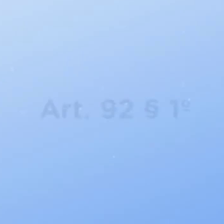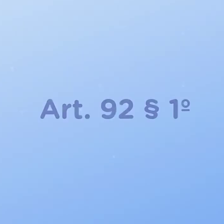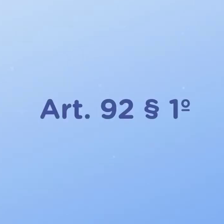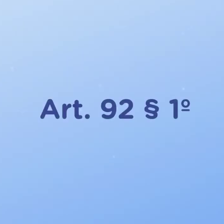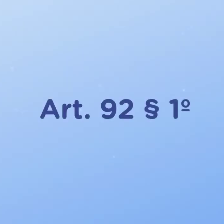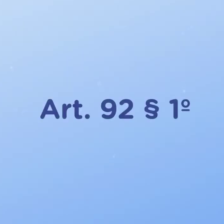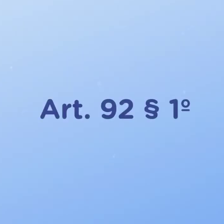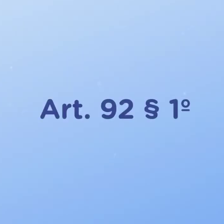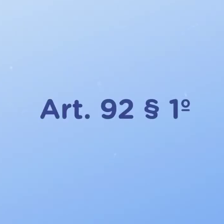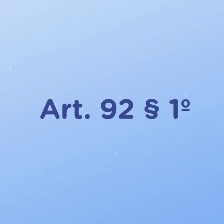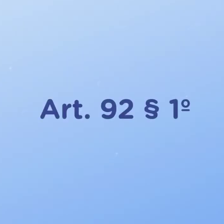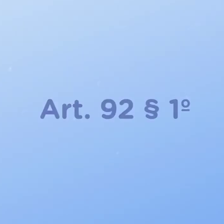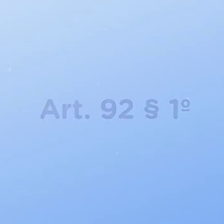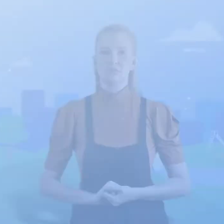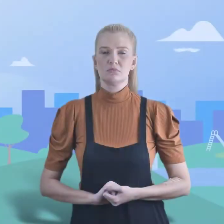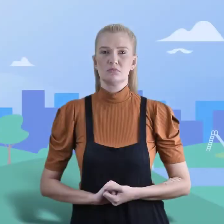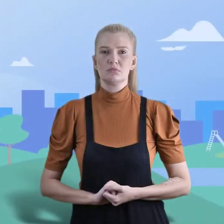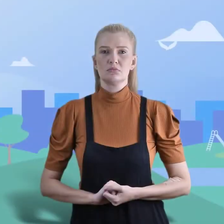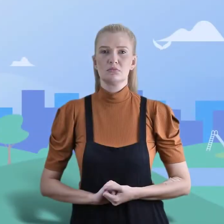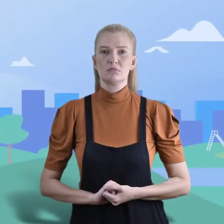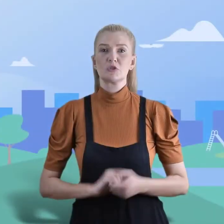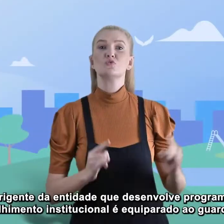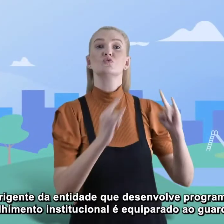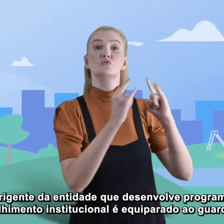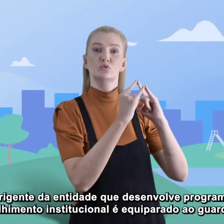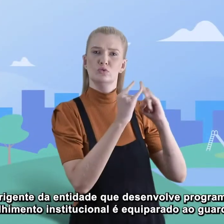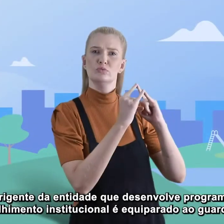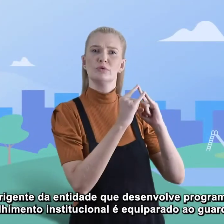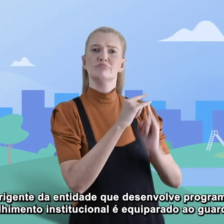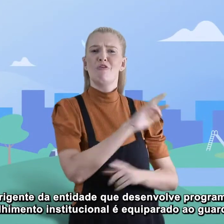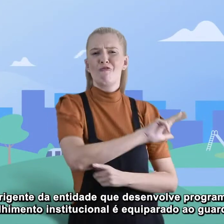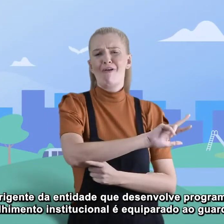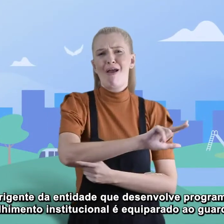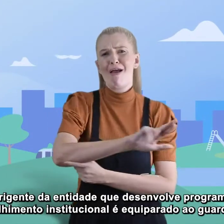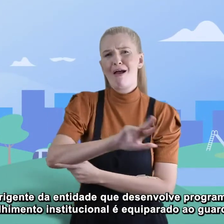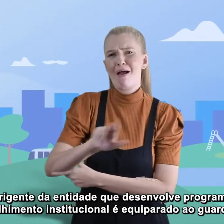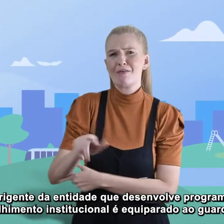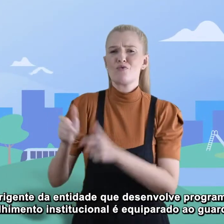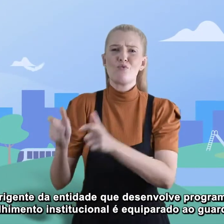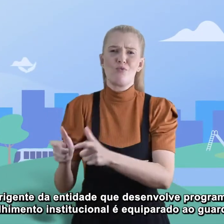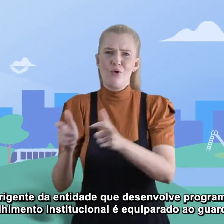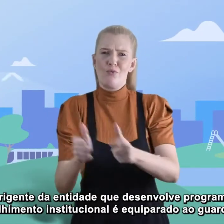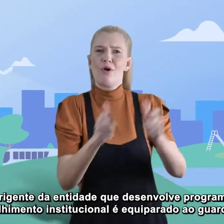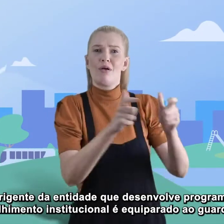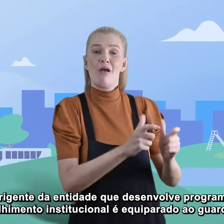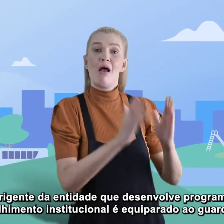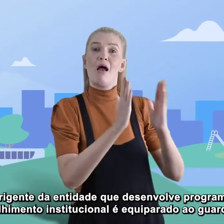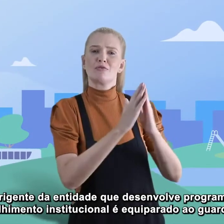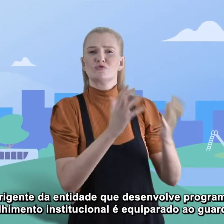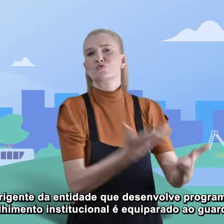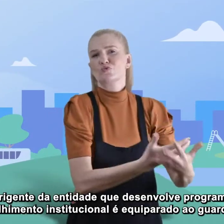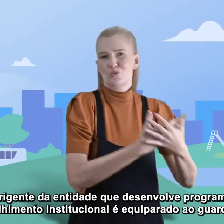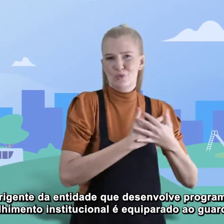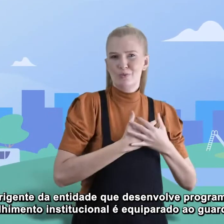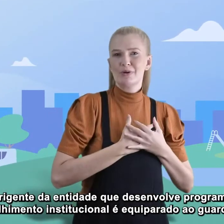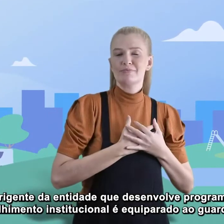Artigo 92, parágrafo 1º. O dirigente da entidade que desenvolve programa de acolhimento institucional